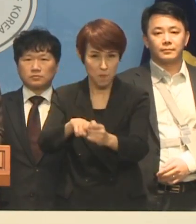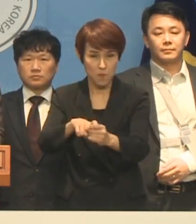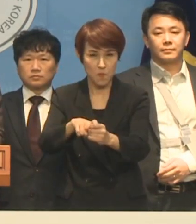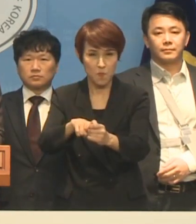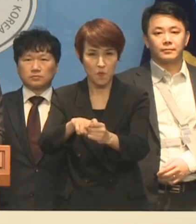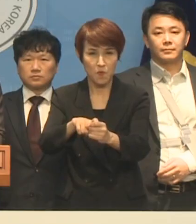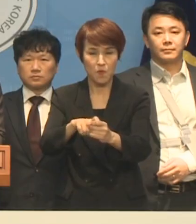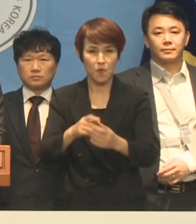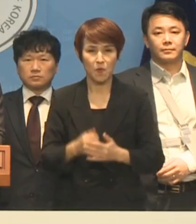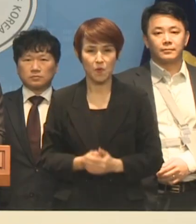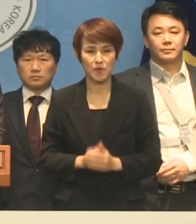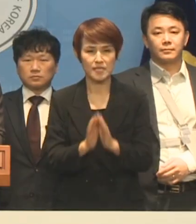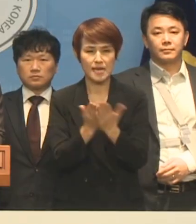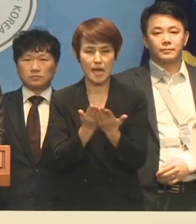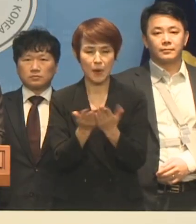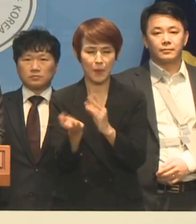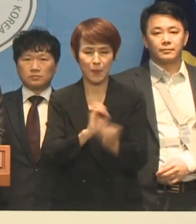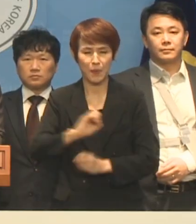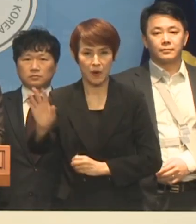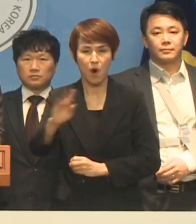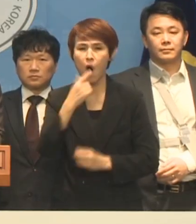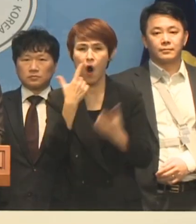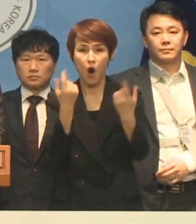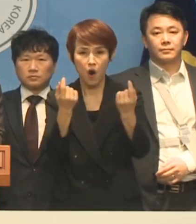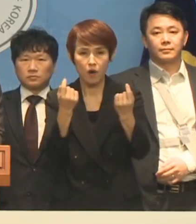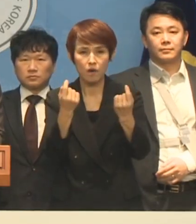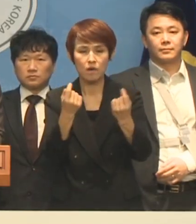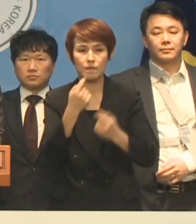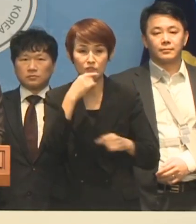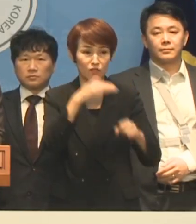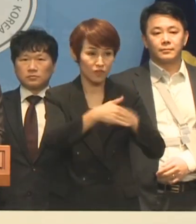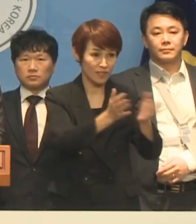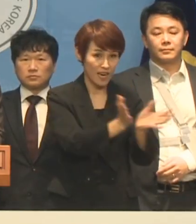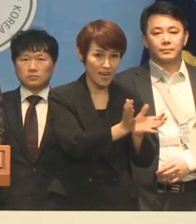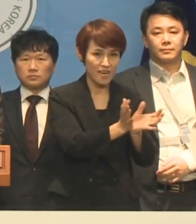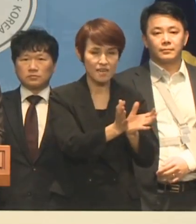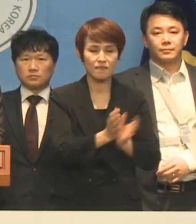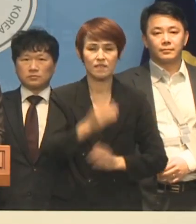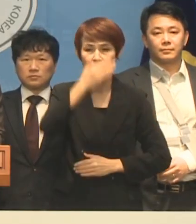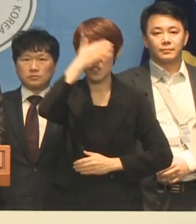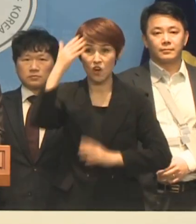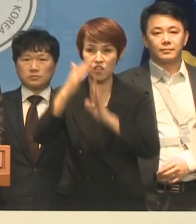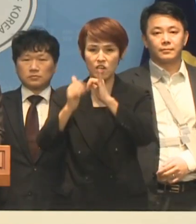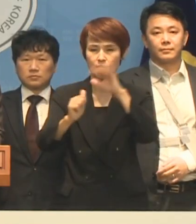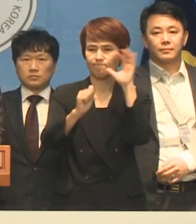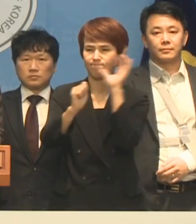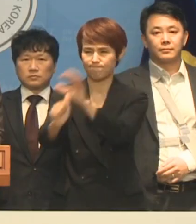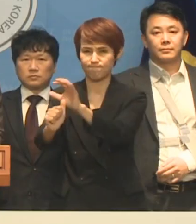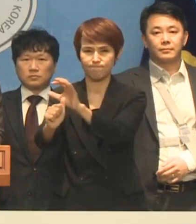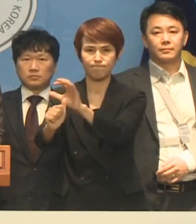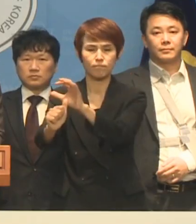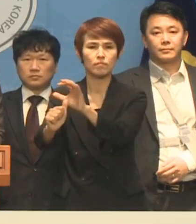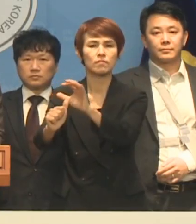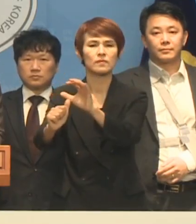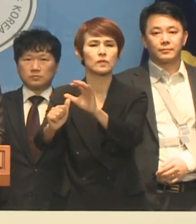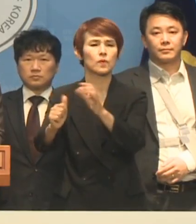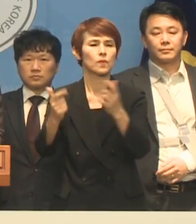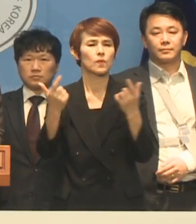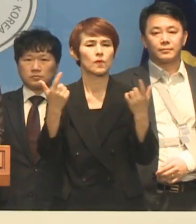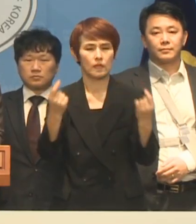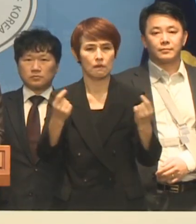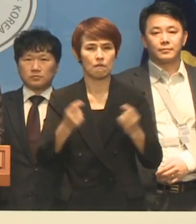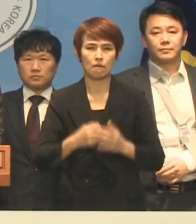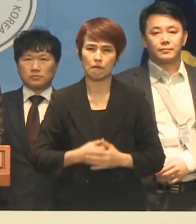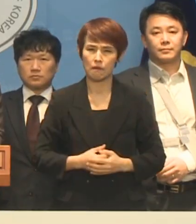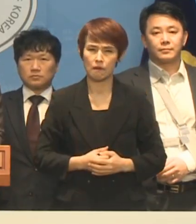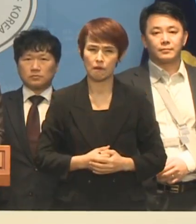것처럼 민주당이 불리한 여론을 잠재우기 위해 청년들을 고립시키려고 한다는 점에서